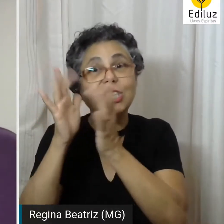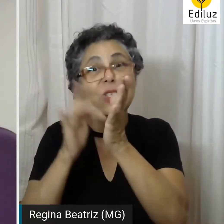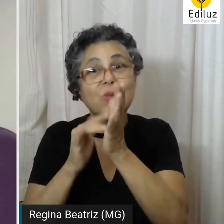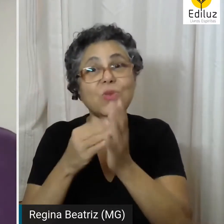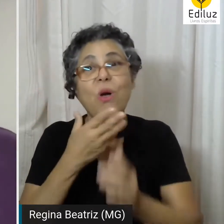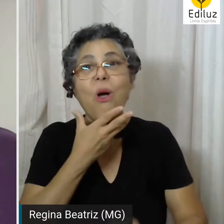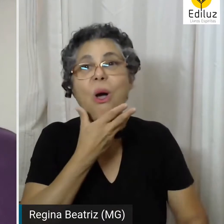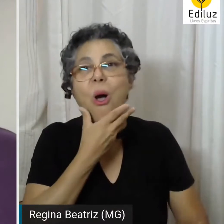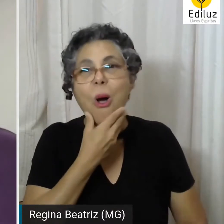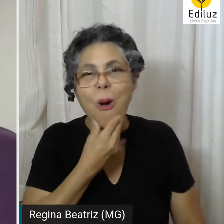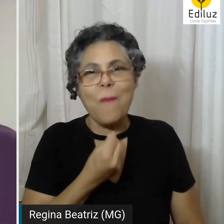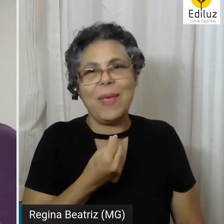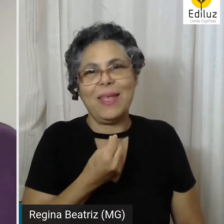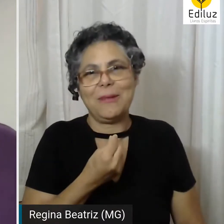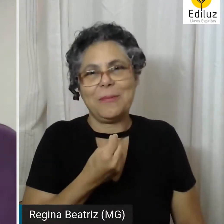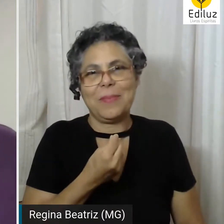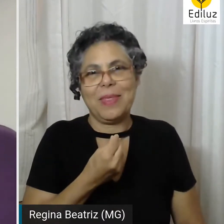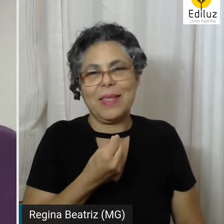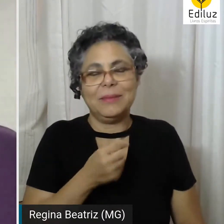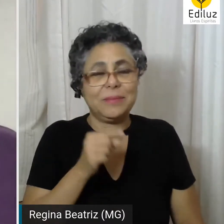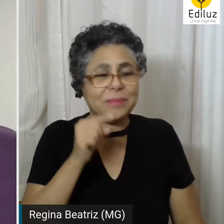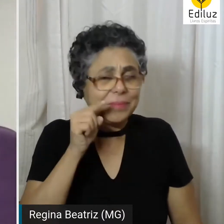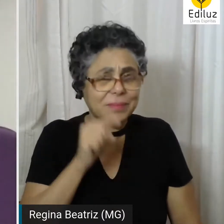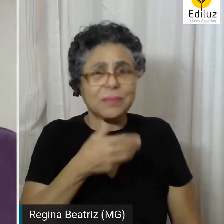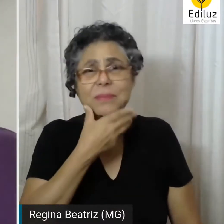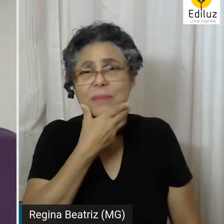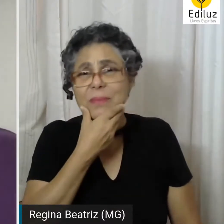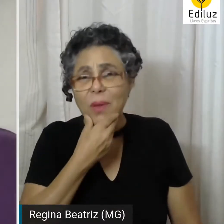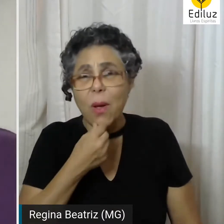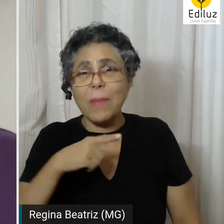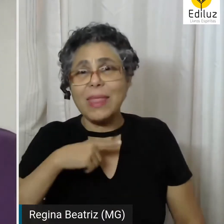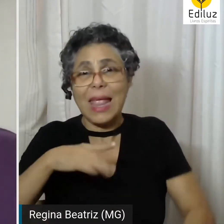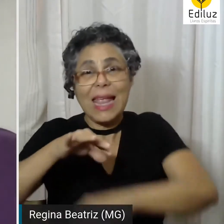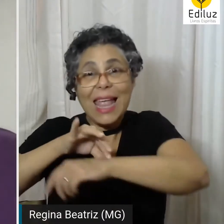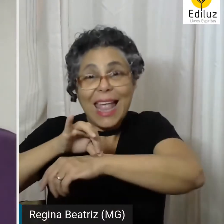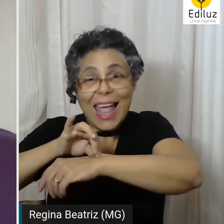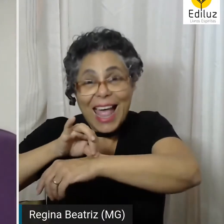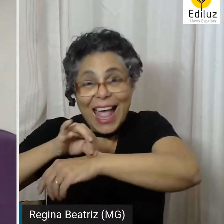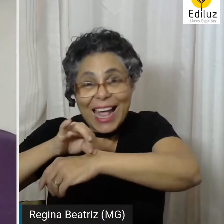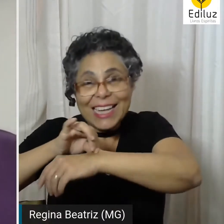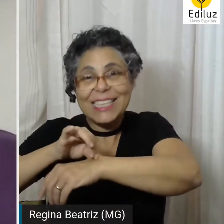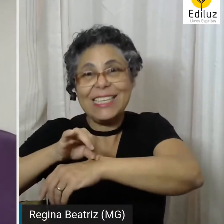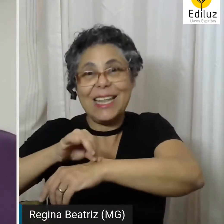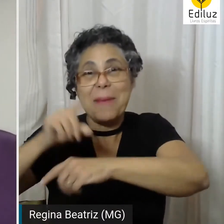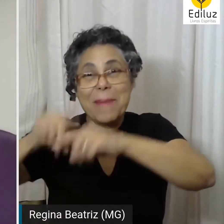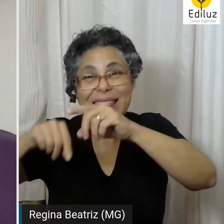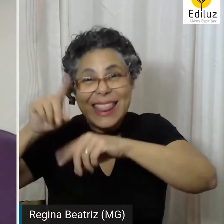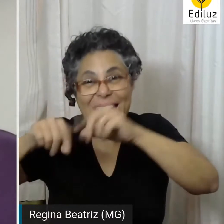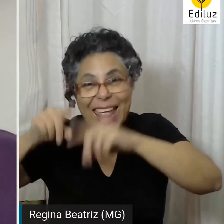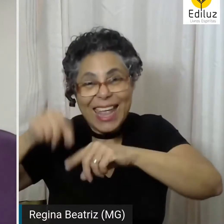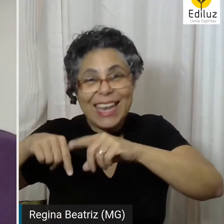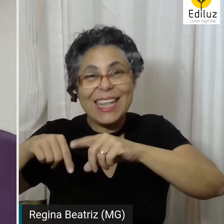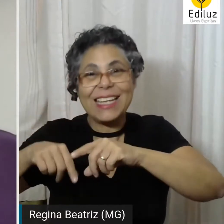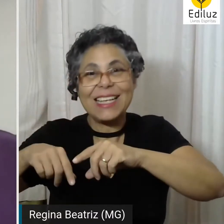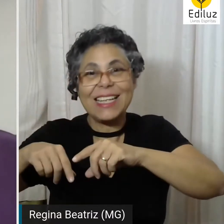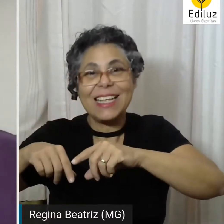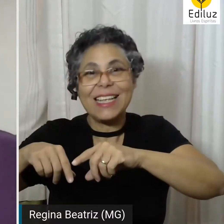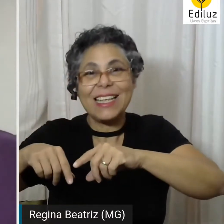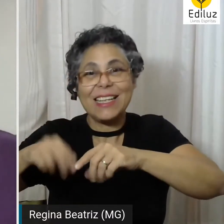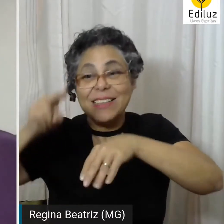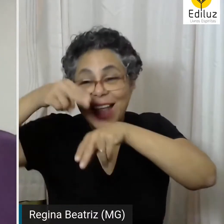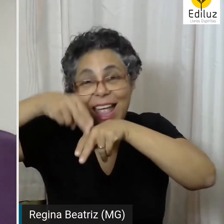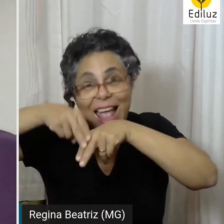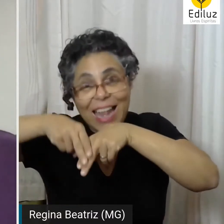Aquele que, sendo homem, que estando na carne, na matéria,